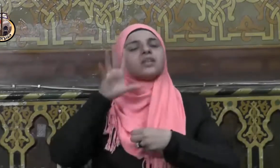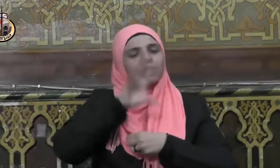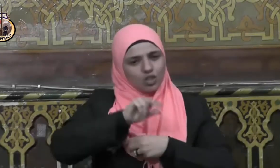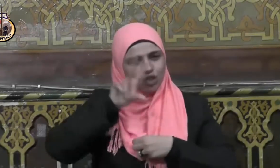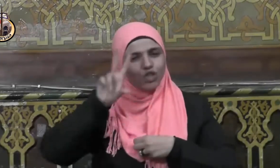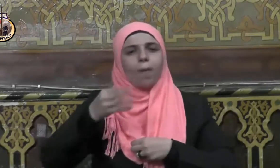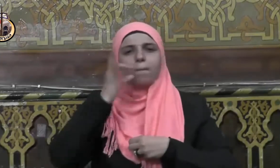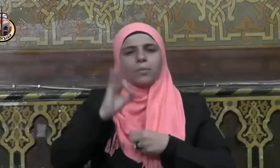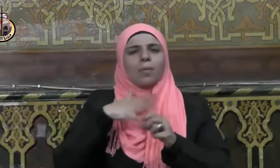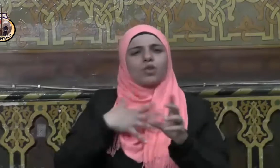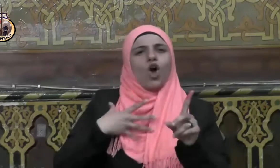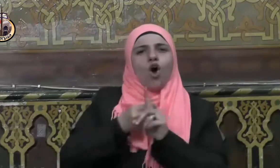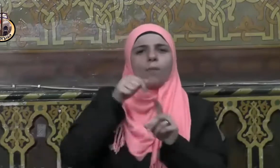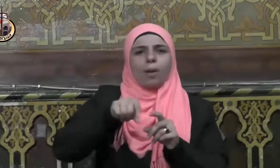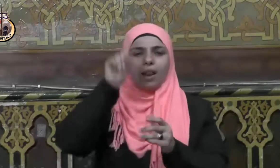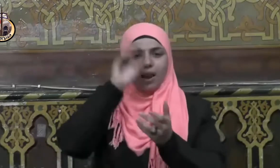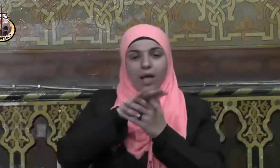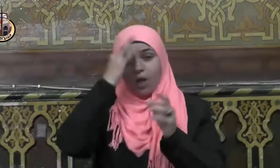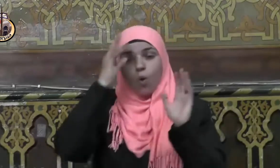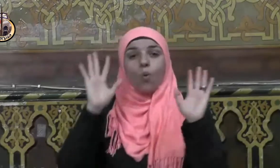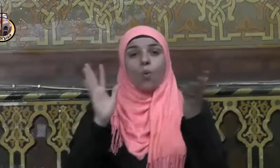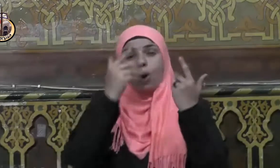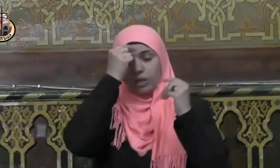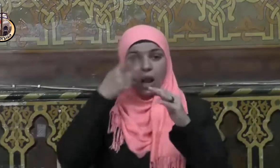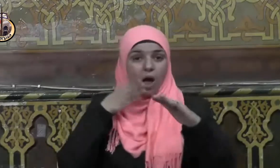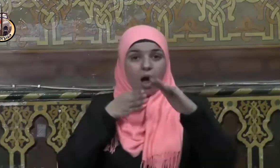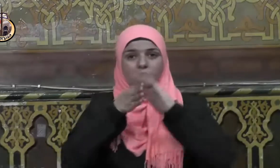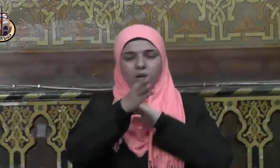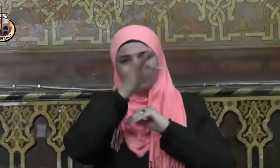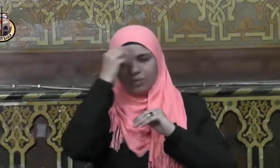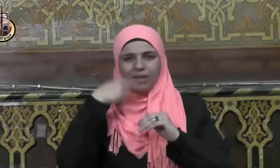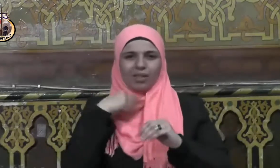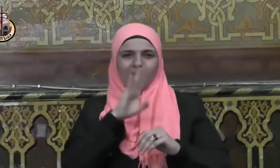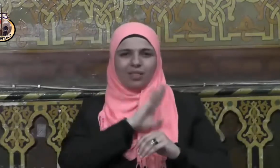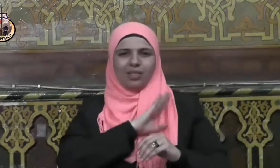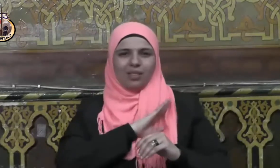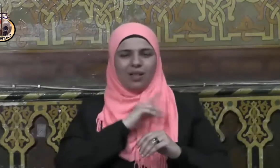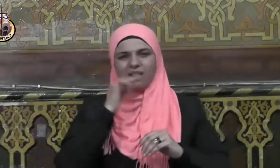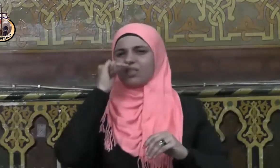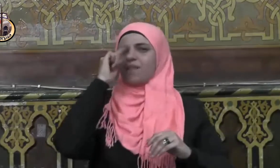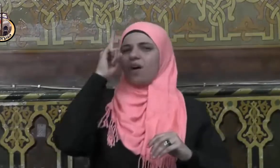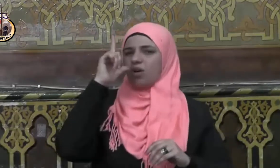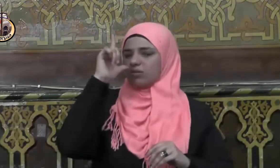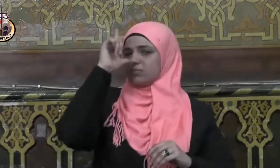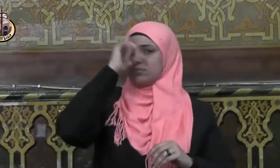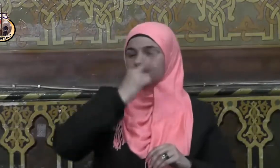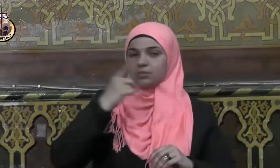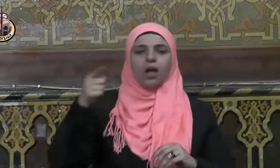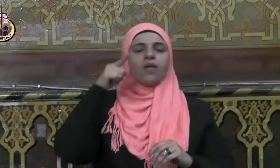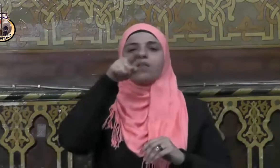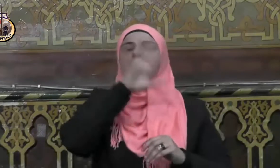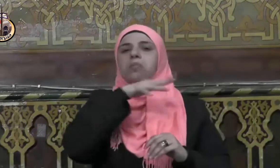الله، وإن كان خرج رياء وتفاخرا فهو في سبيل